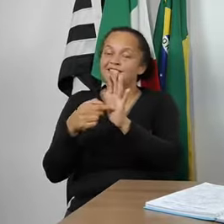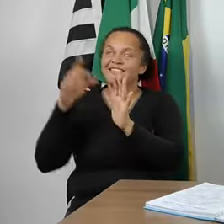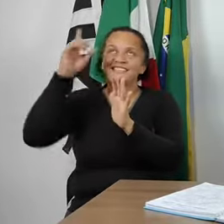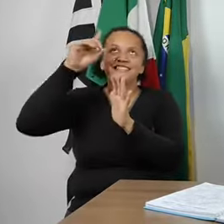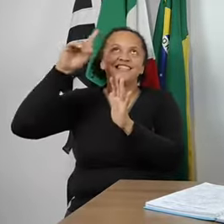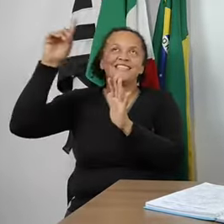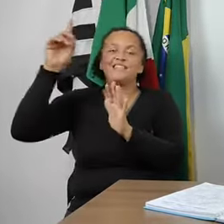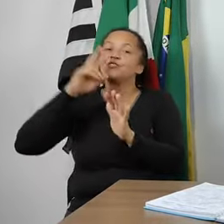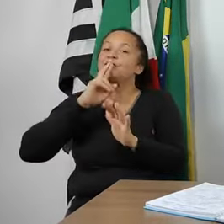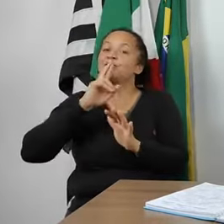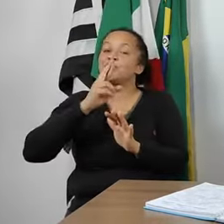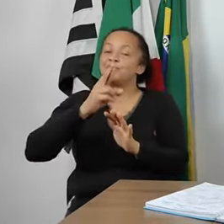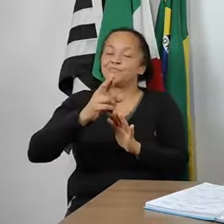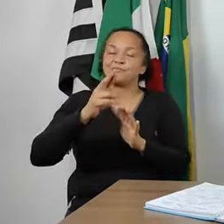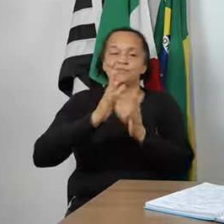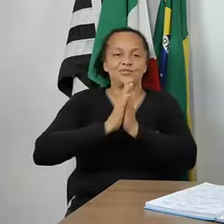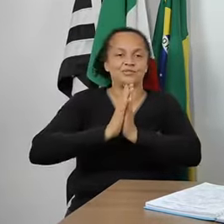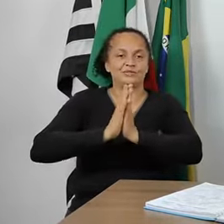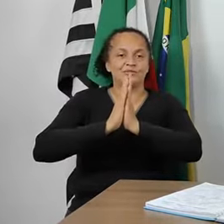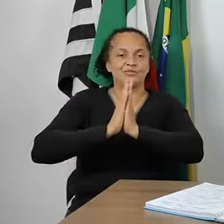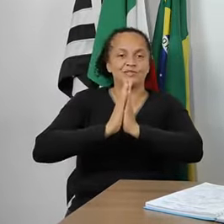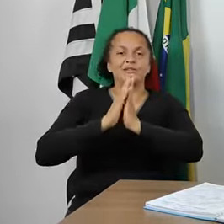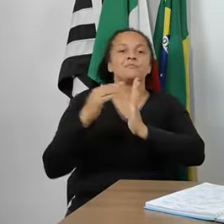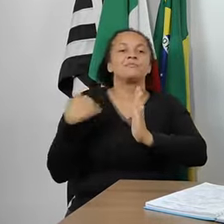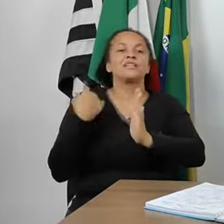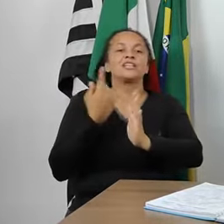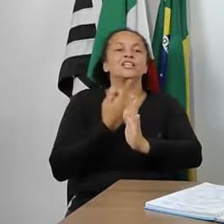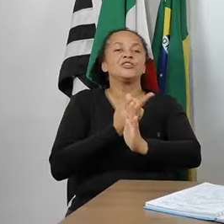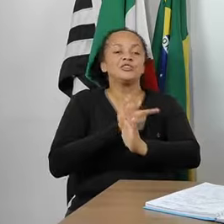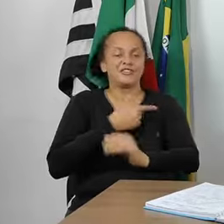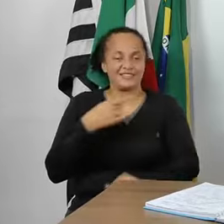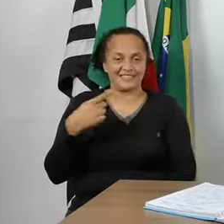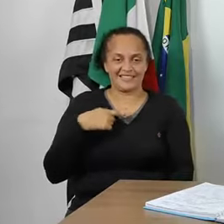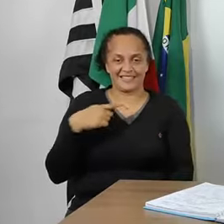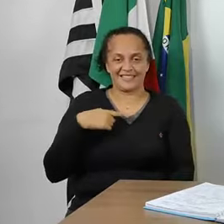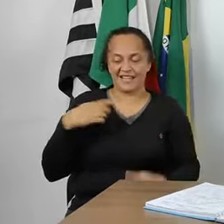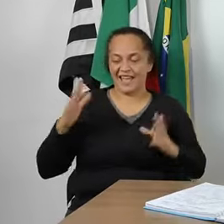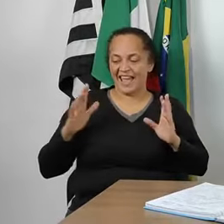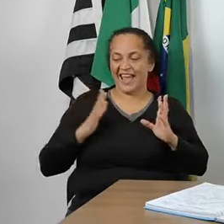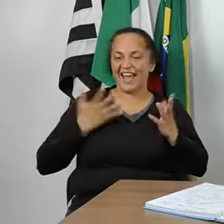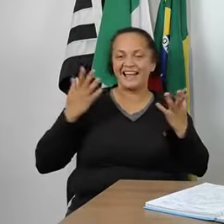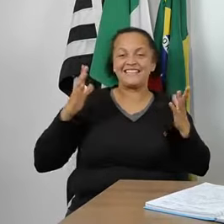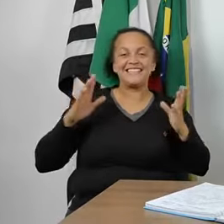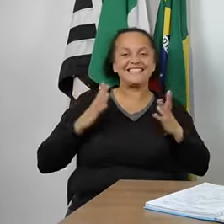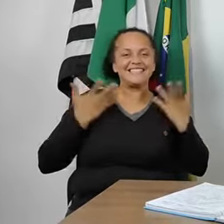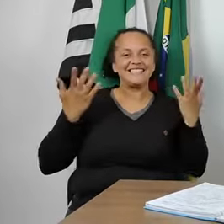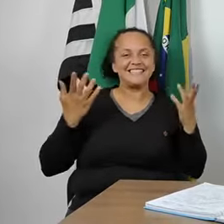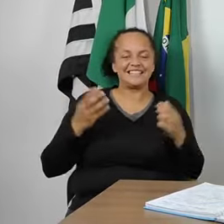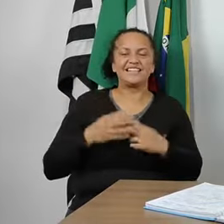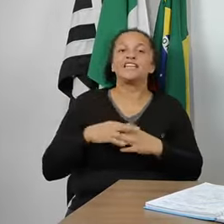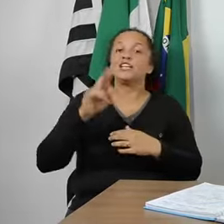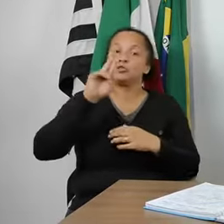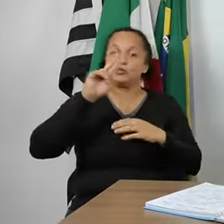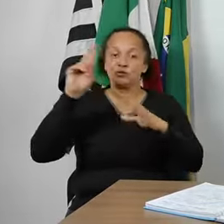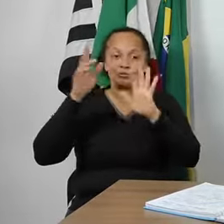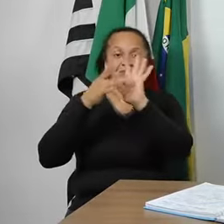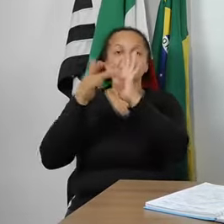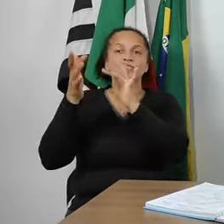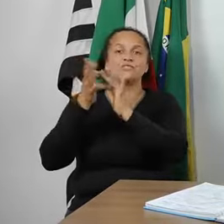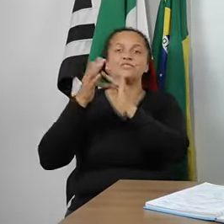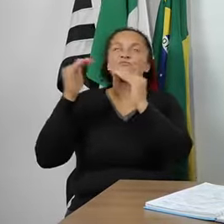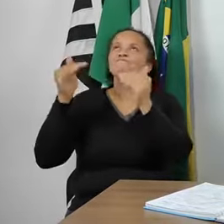oramos de acordo com a palavra, para que a nossa alegria seja completa e o nome dele seja glorificado. A Bíblia diz: